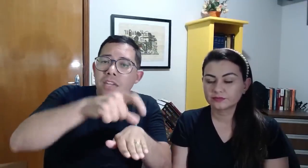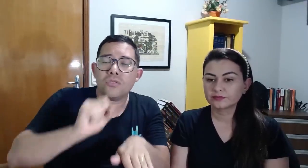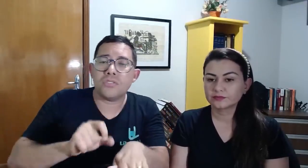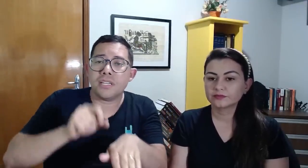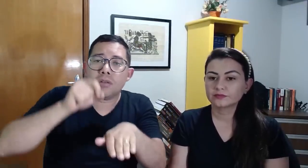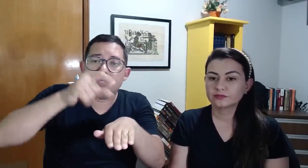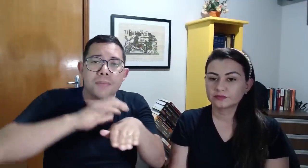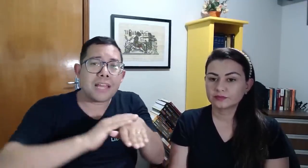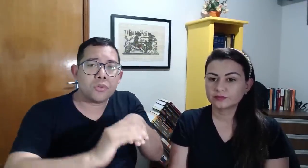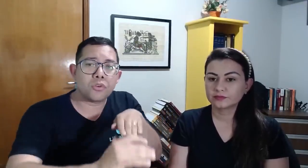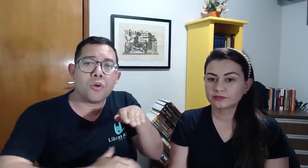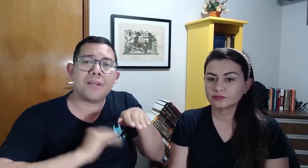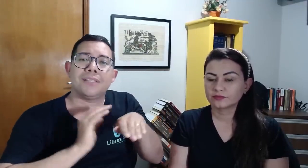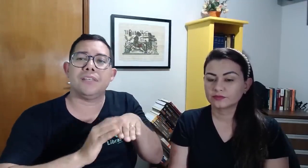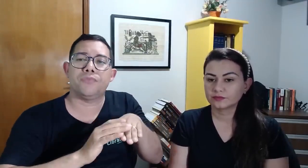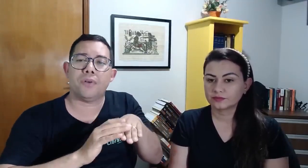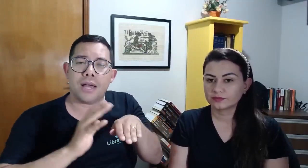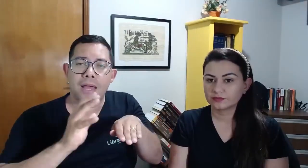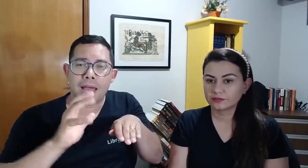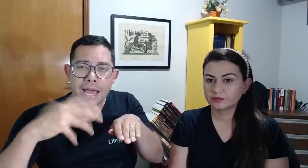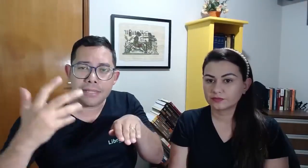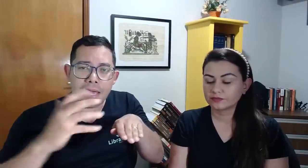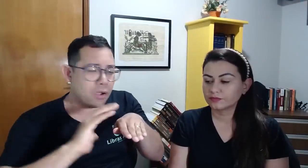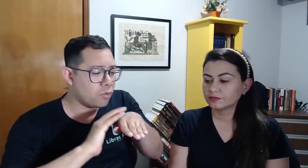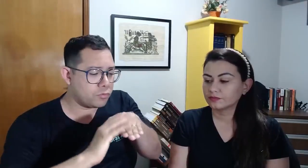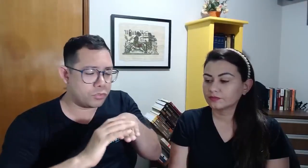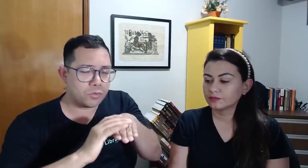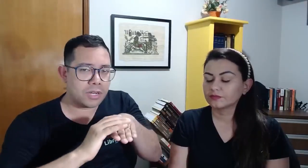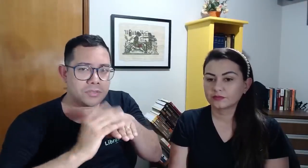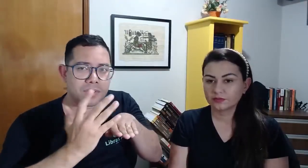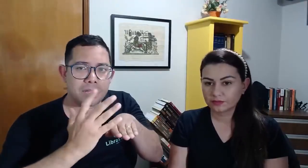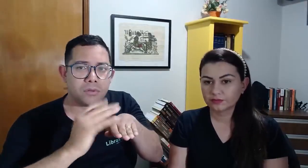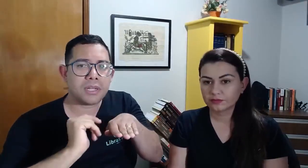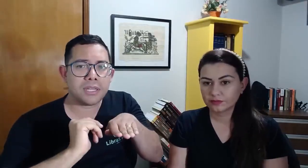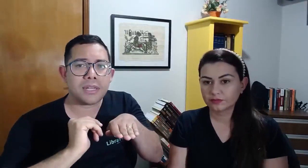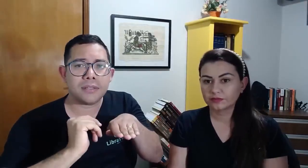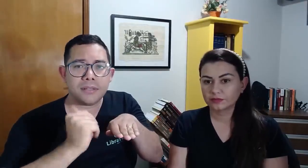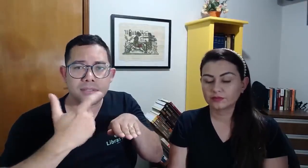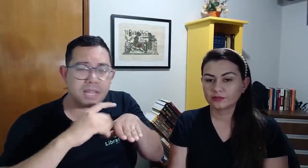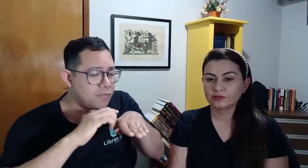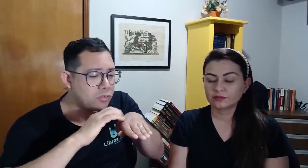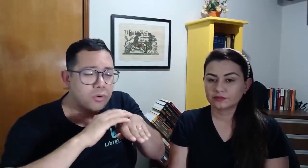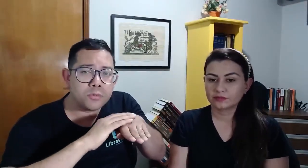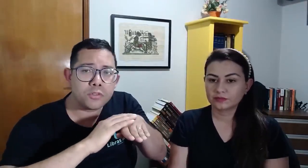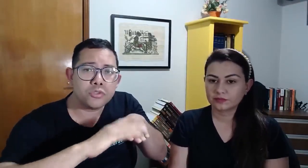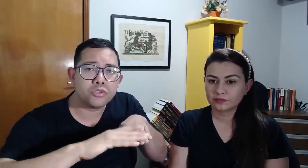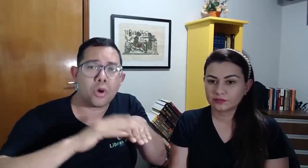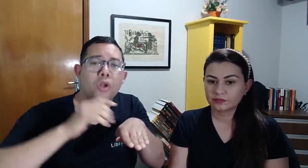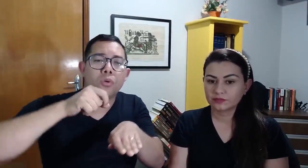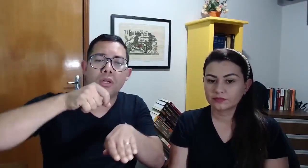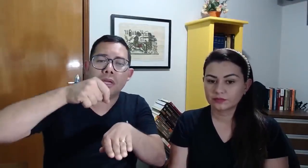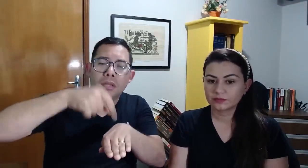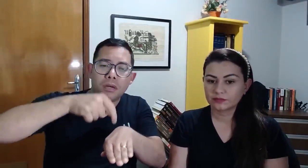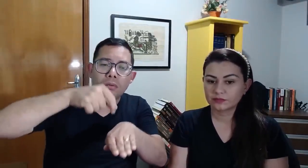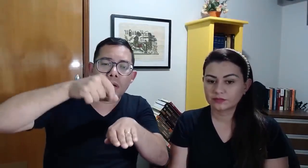ou seja, ele é um semeador. Como aqui a ideia é como se fosse um classificador aqui, né? Descrevendo como se fosse o solo. Então, é